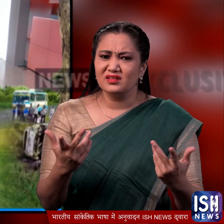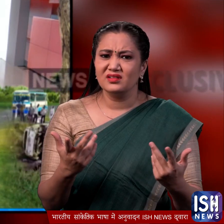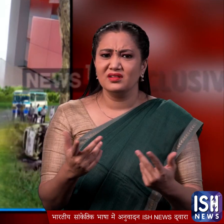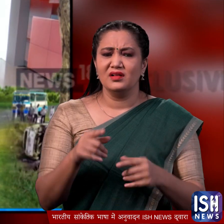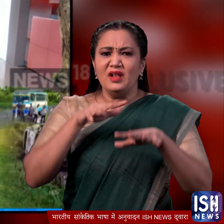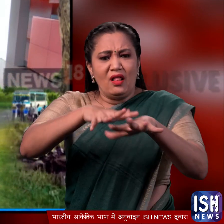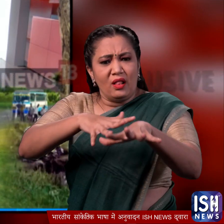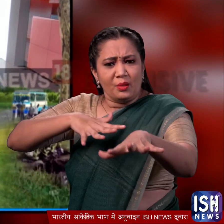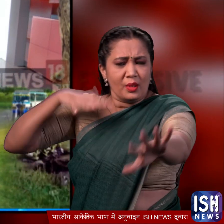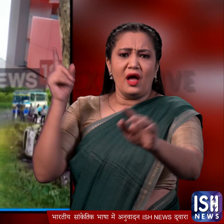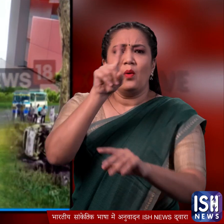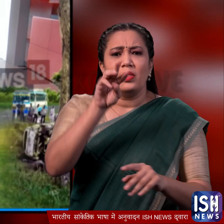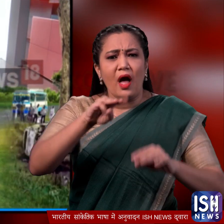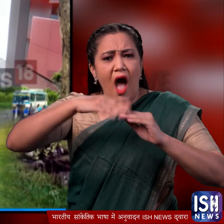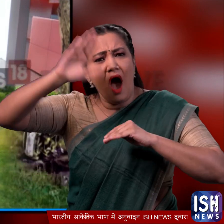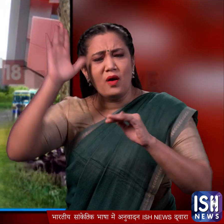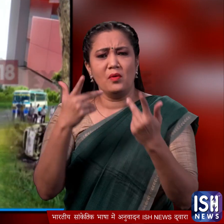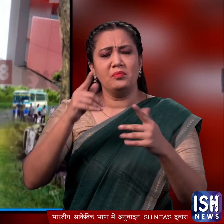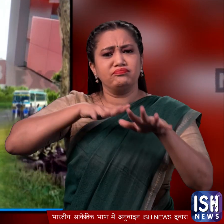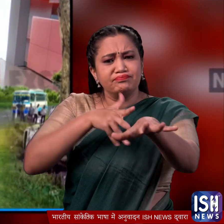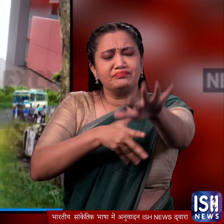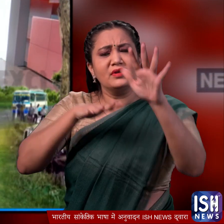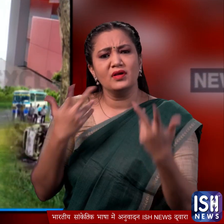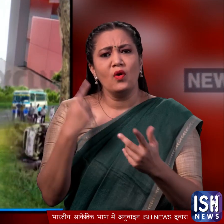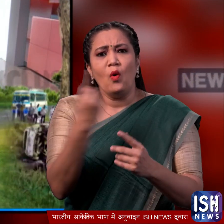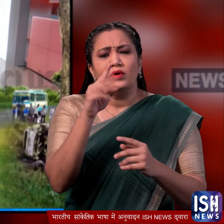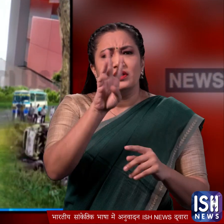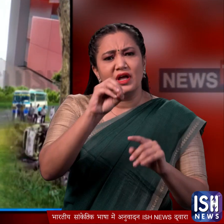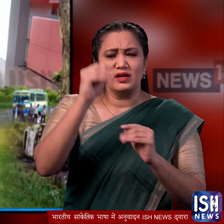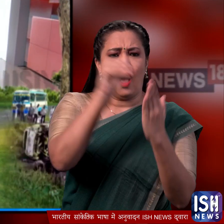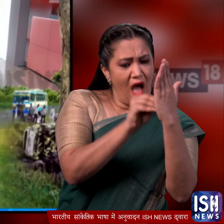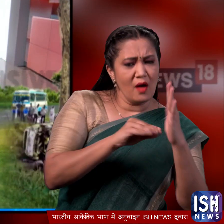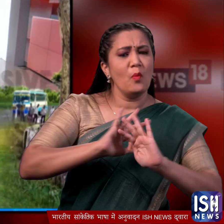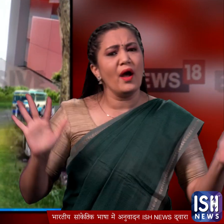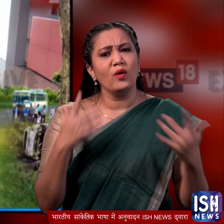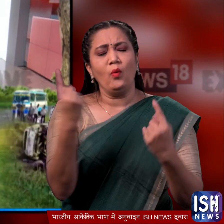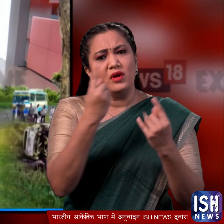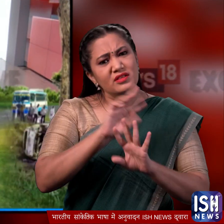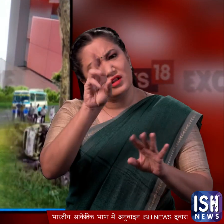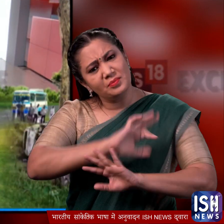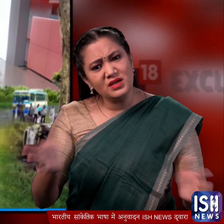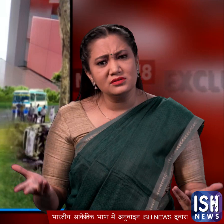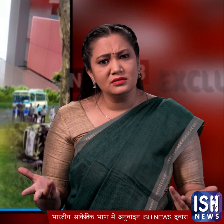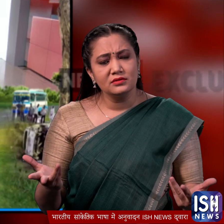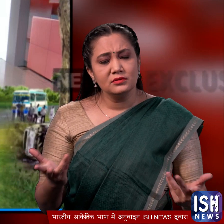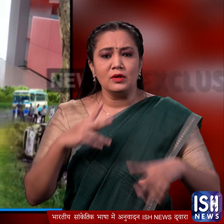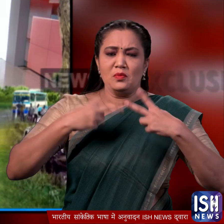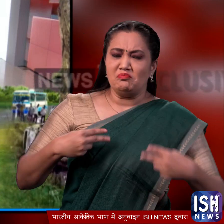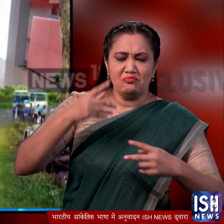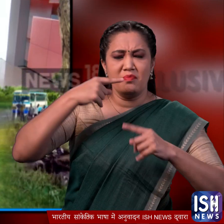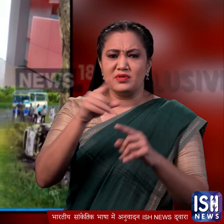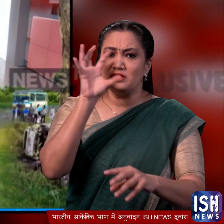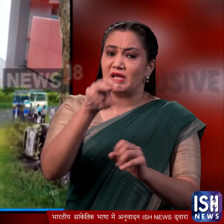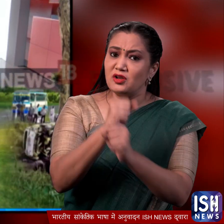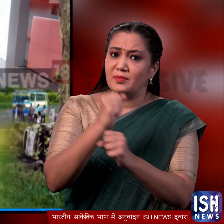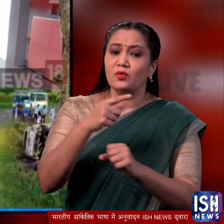कि हजारों लोग उस किसान रैली में मौजूद थे, तो अभी तक सिर्फ 30 गवाहों के बयान ही क्यों दर्ज हुए। इतना ही नहीं, कोर्ट ने राज्य सरकार